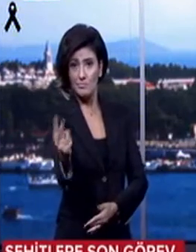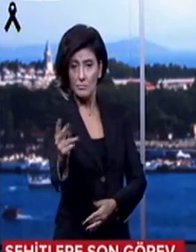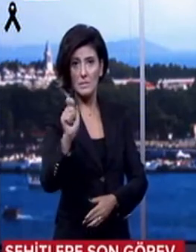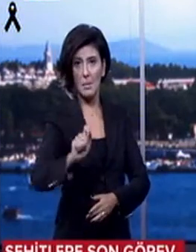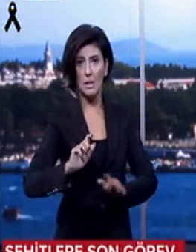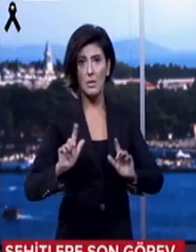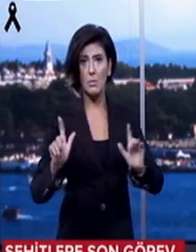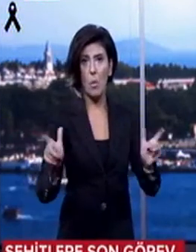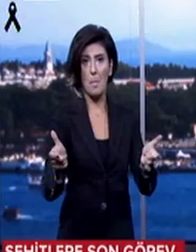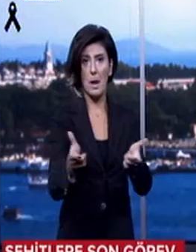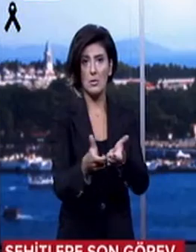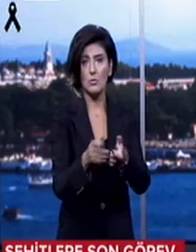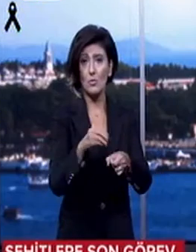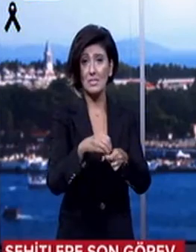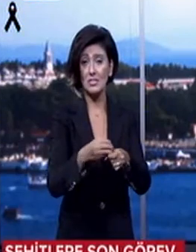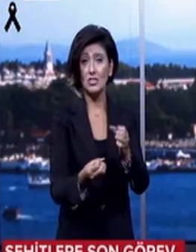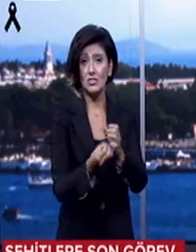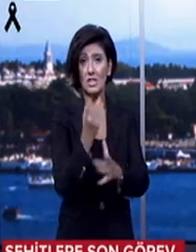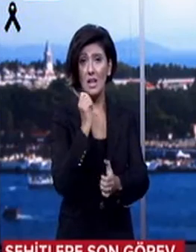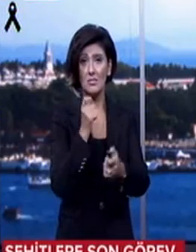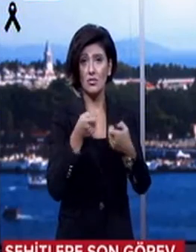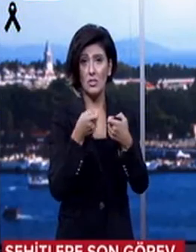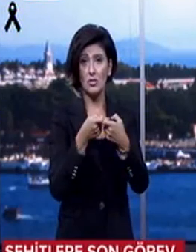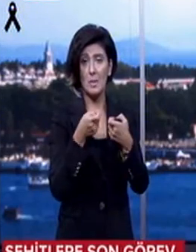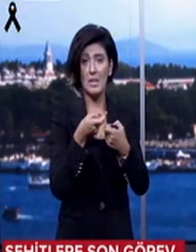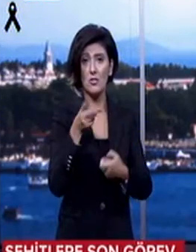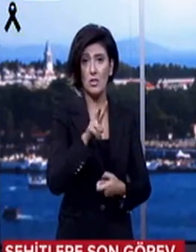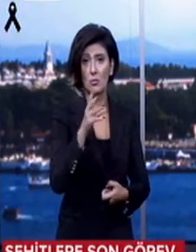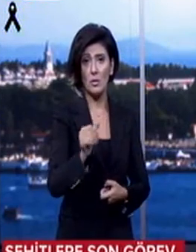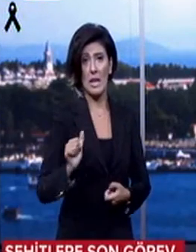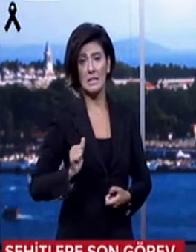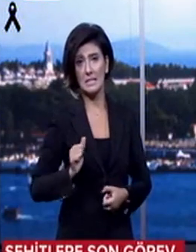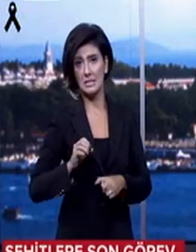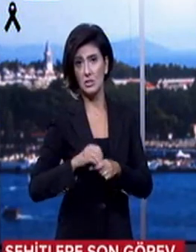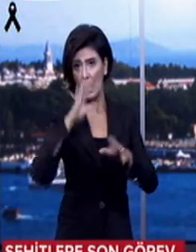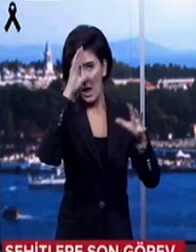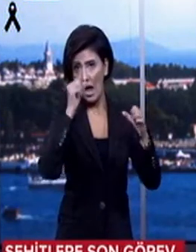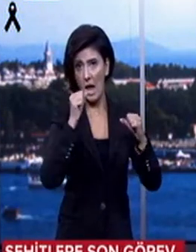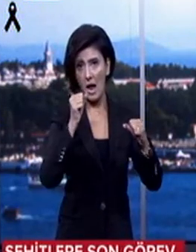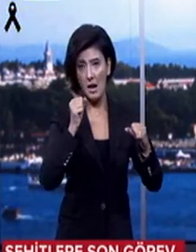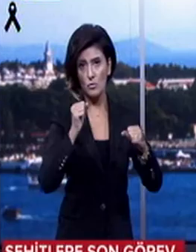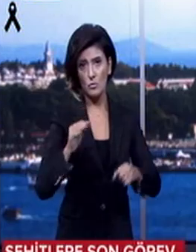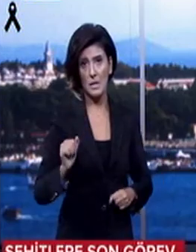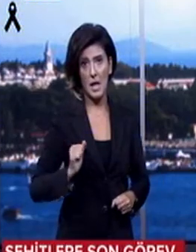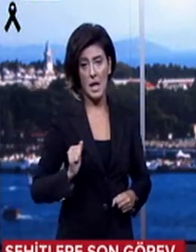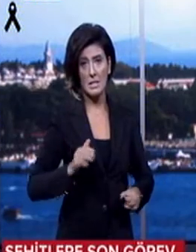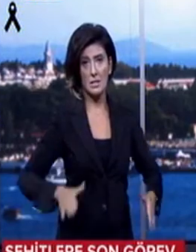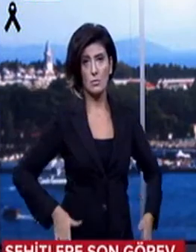yürütülen operasyon sırasında çıkan çatışmada şehit düşen askerler için Erzurum'da askeri